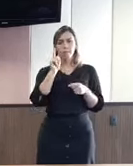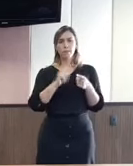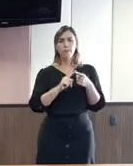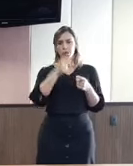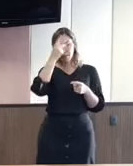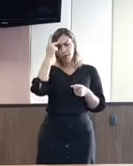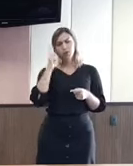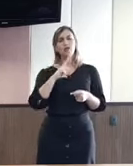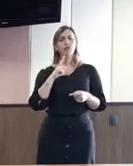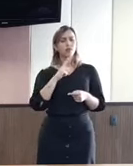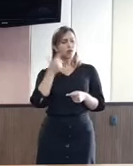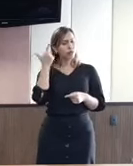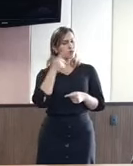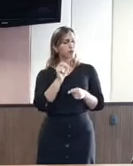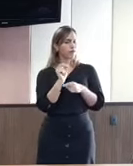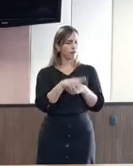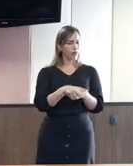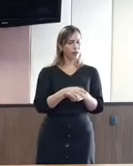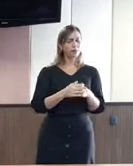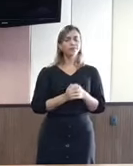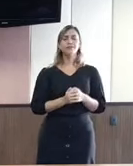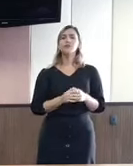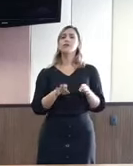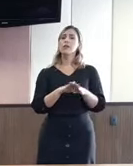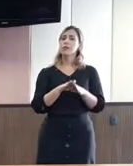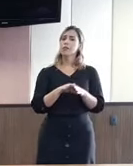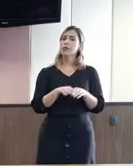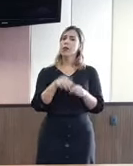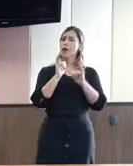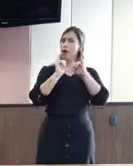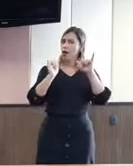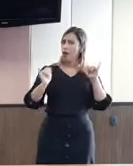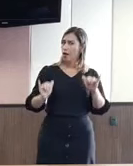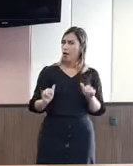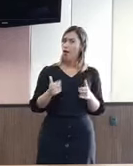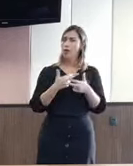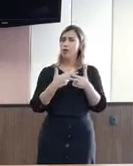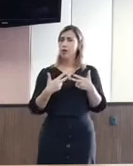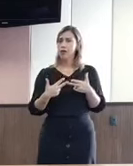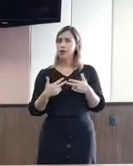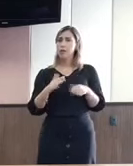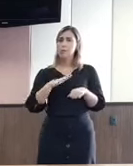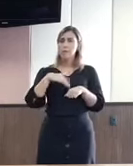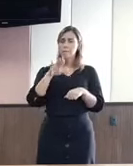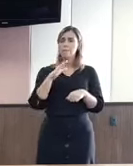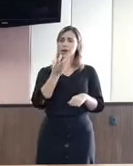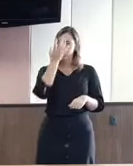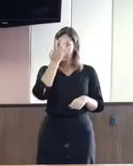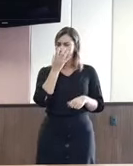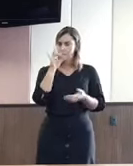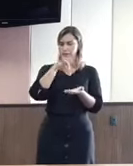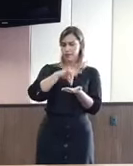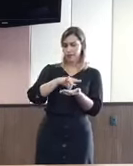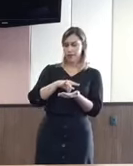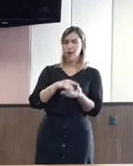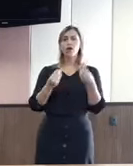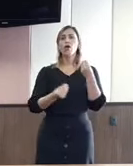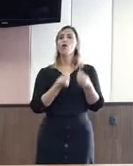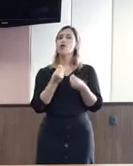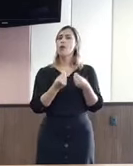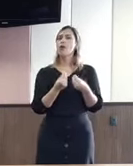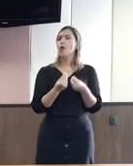atendimento correto. E a gente precisa também passar a vocês a uma situação um pouco mais real, para vocês poderem entender como é que é